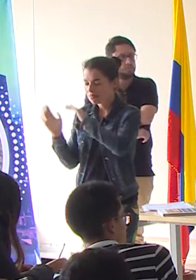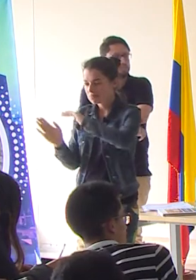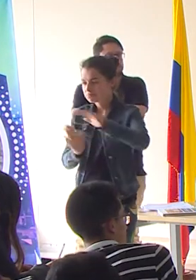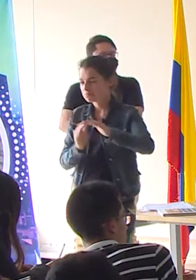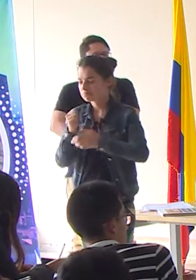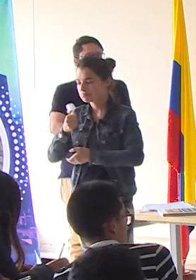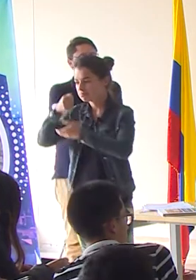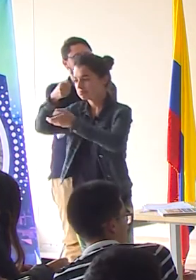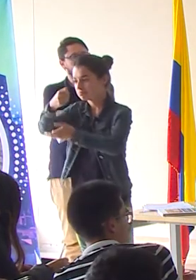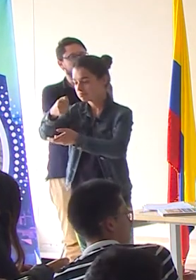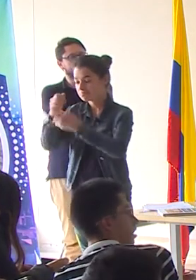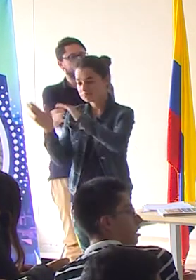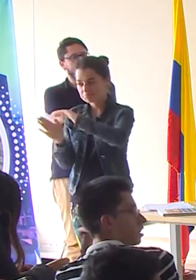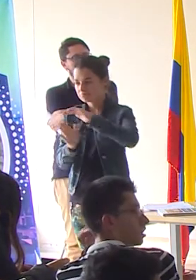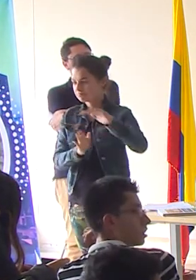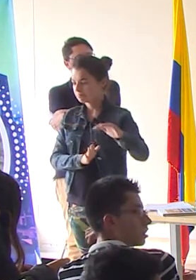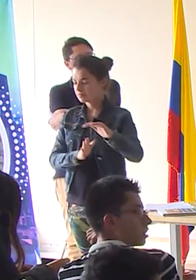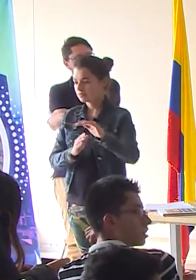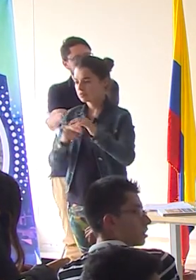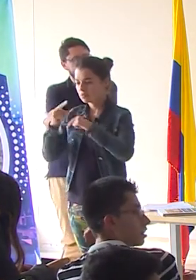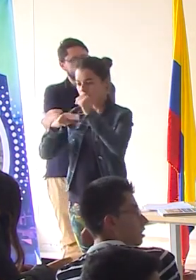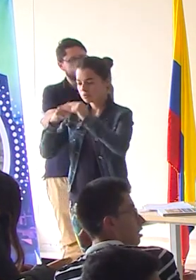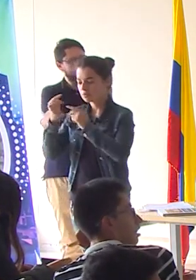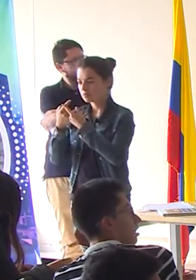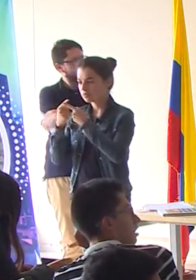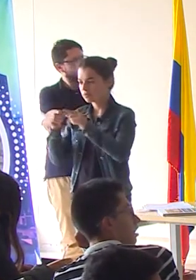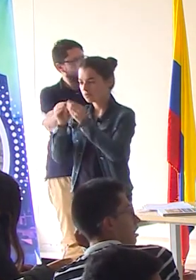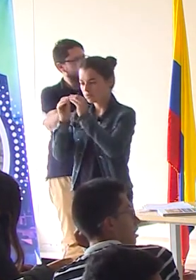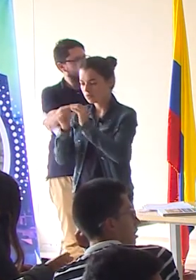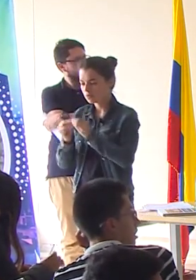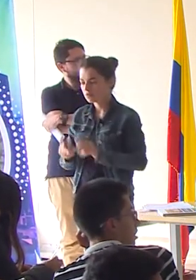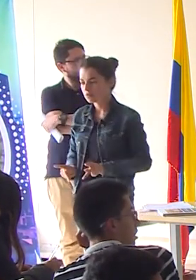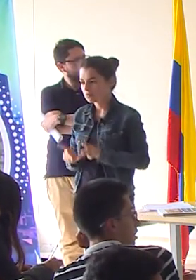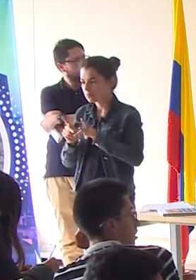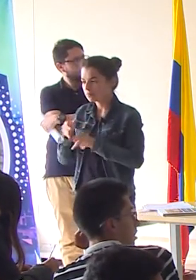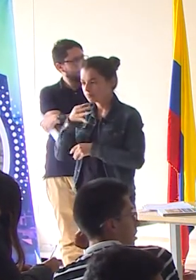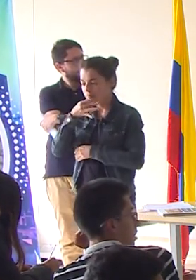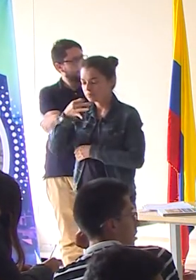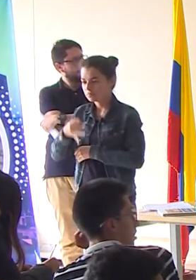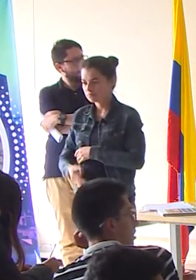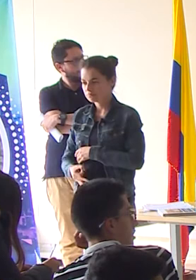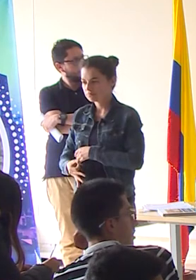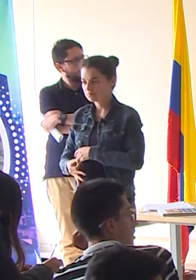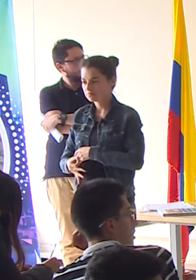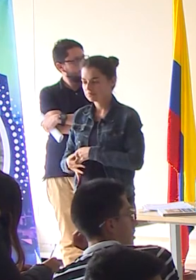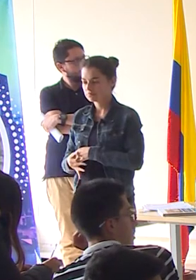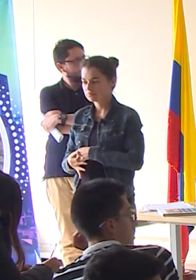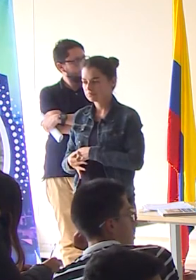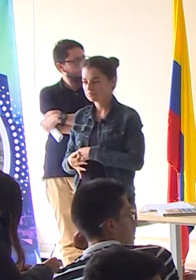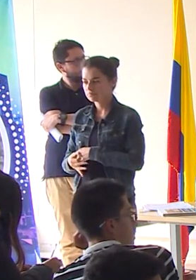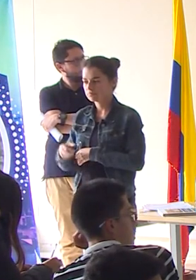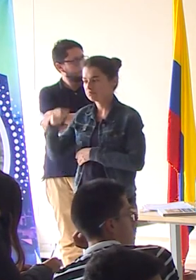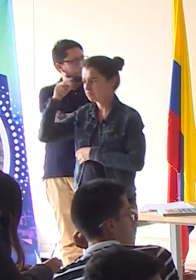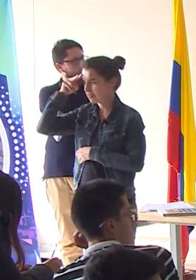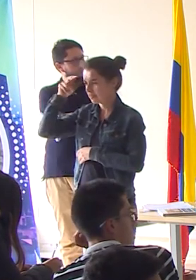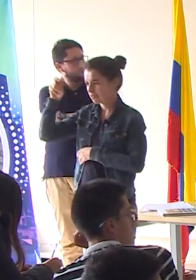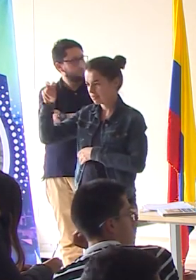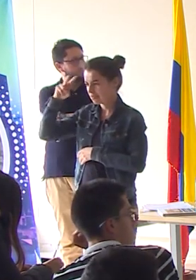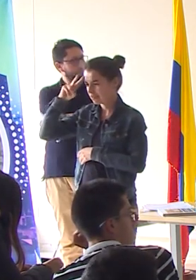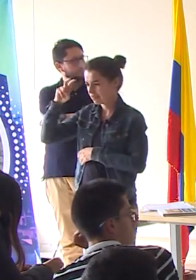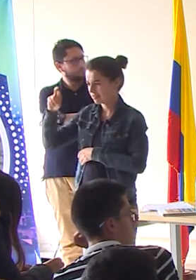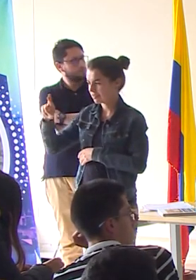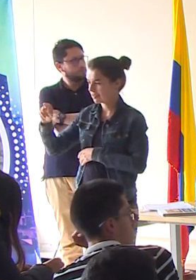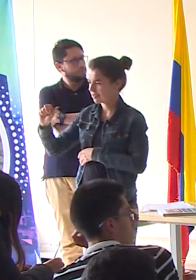otras formas de habitar el mundo para construir unas formas de vida decentes y unos conceptos reales y racionales que sean